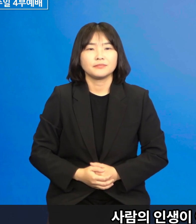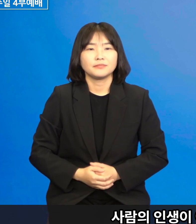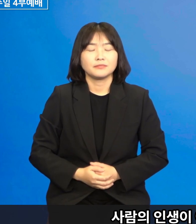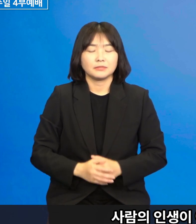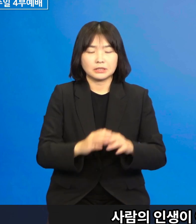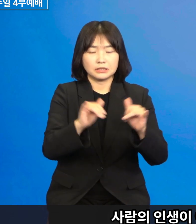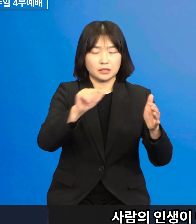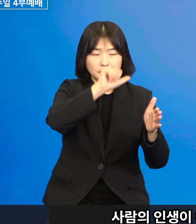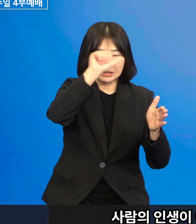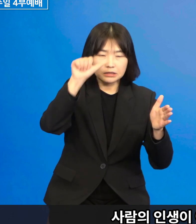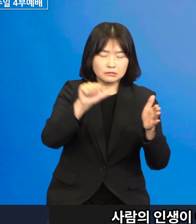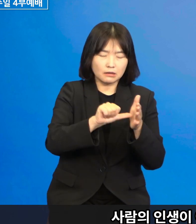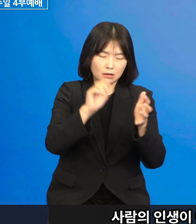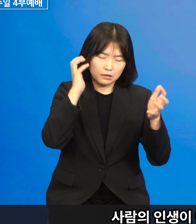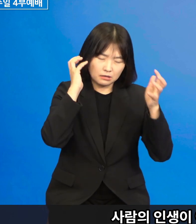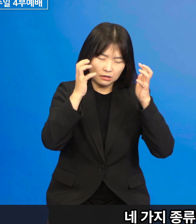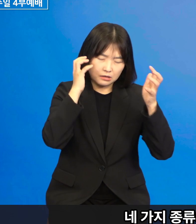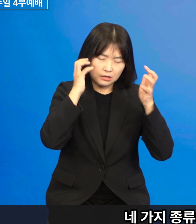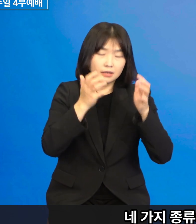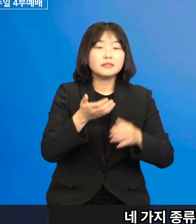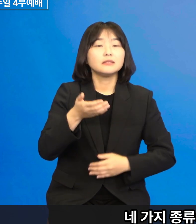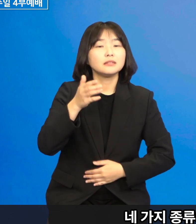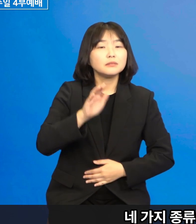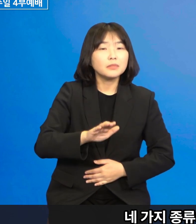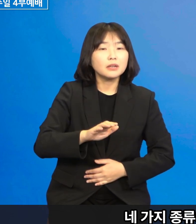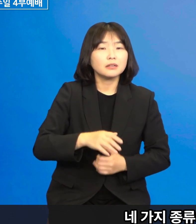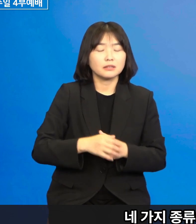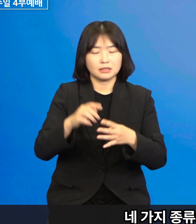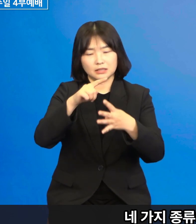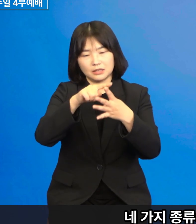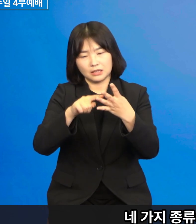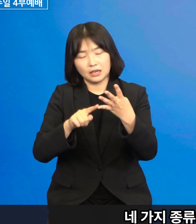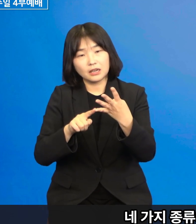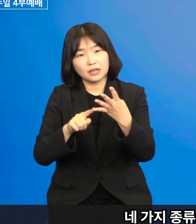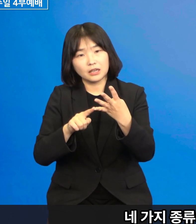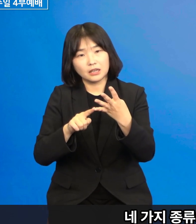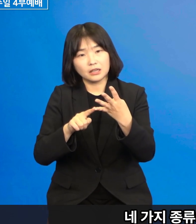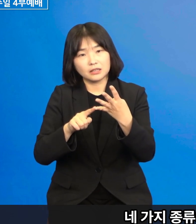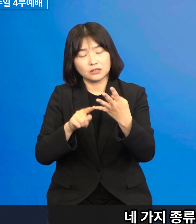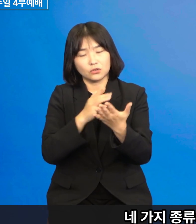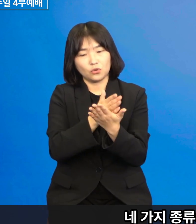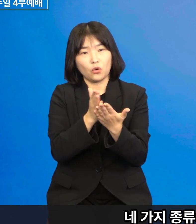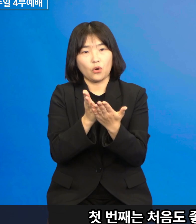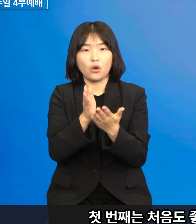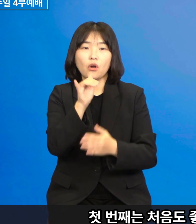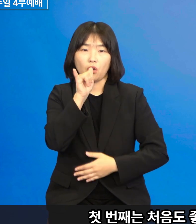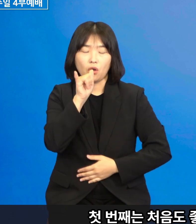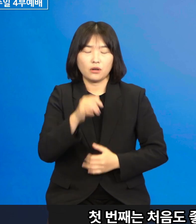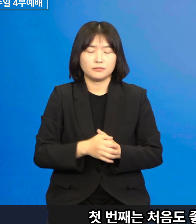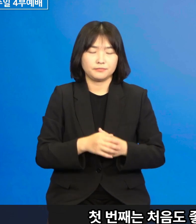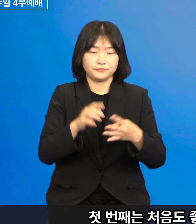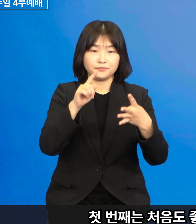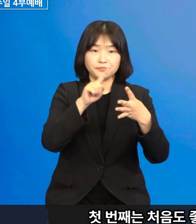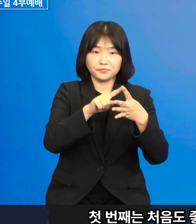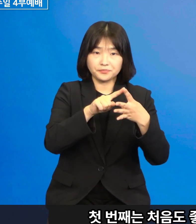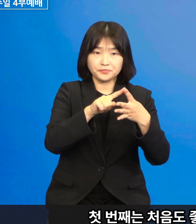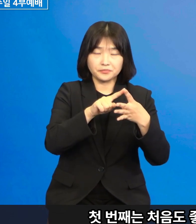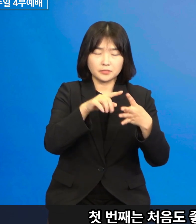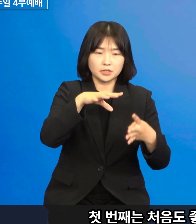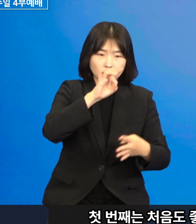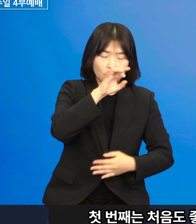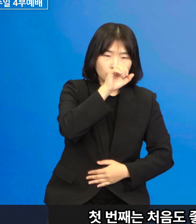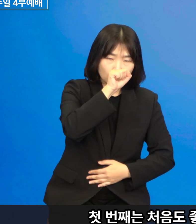사람의 인생이 아무리 복잡해 보여도 4가지 종류의 인생이 있습니다. 첫 번째는